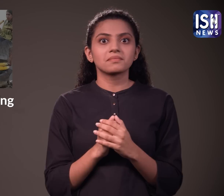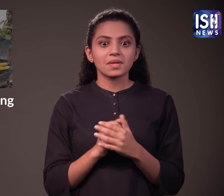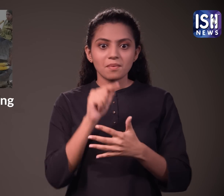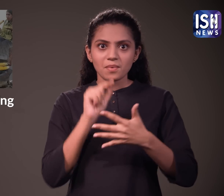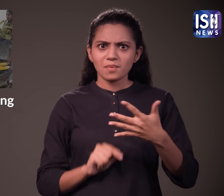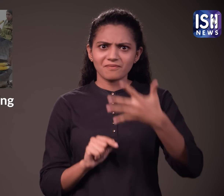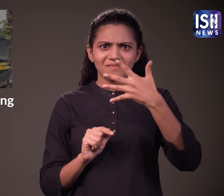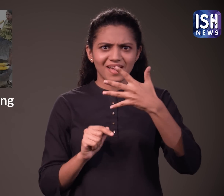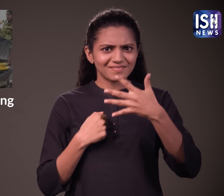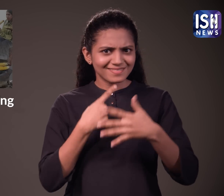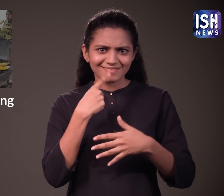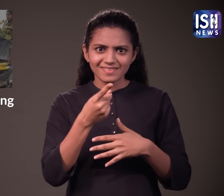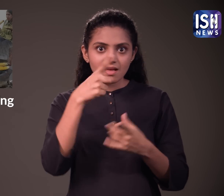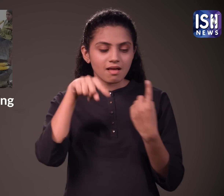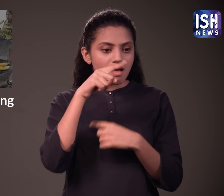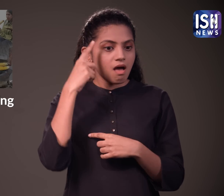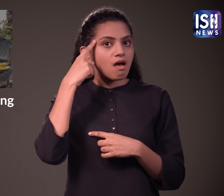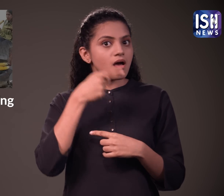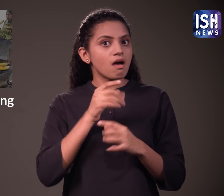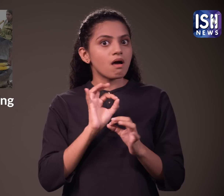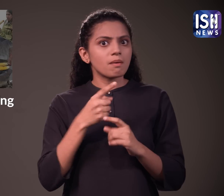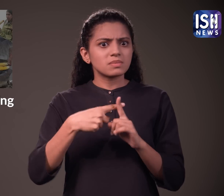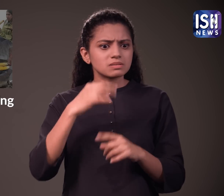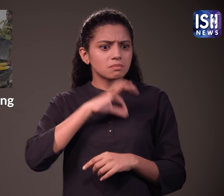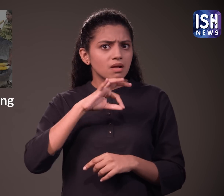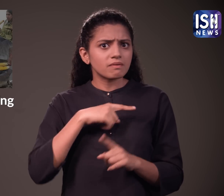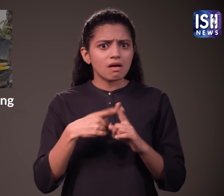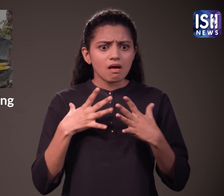अब जब आप स्वास्तल आप जान गए हैं, तो इसे जरूर खाए